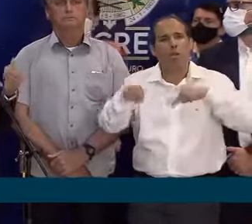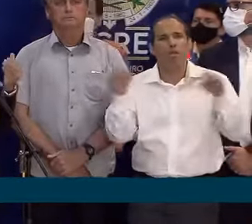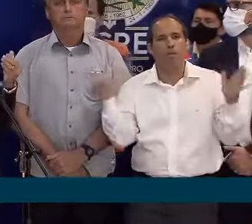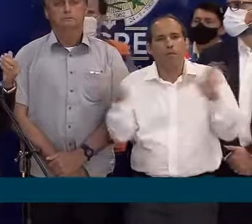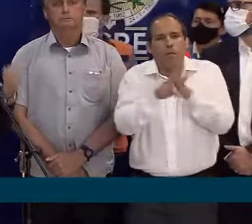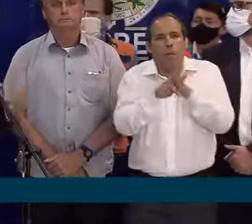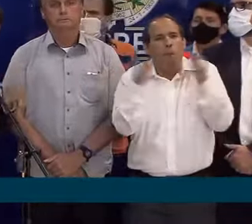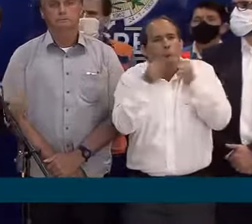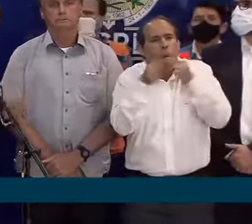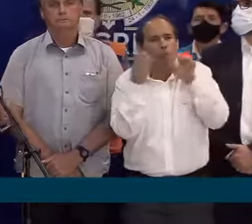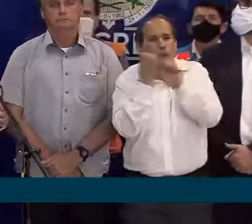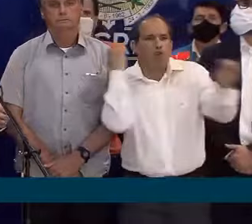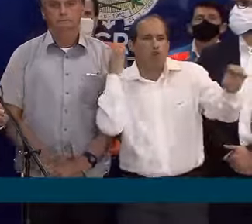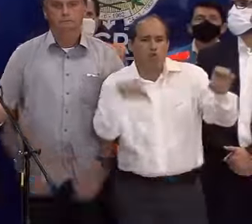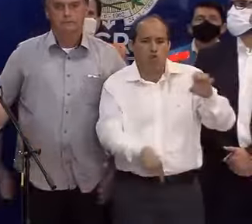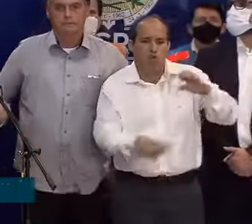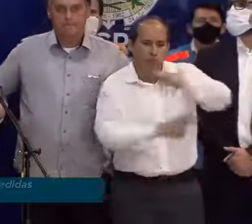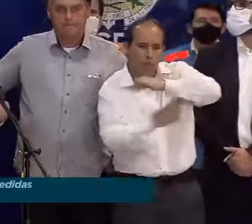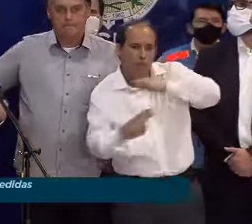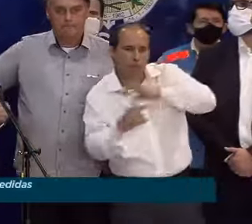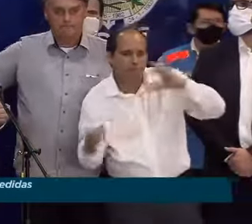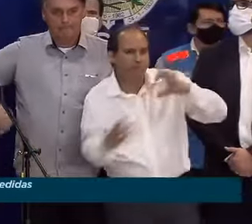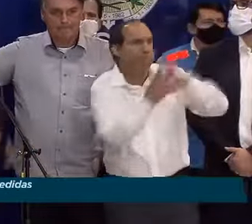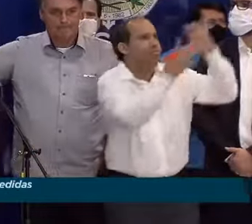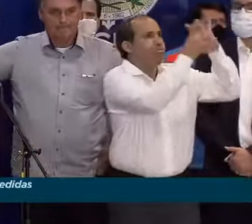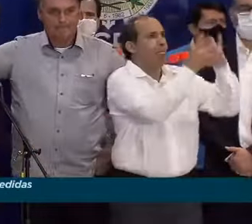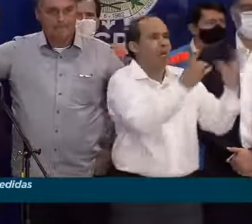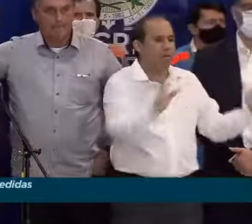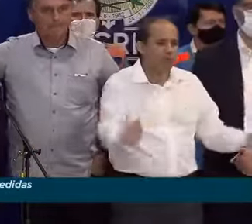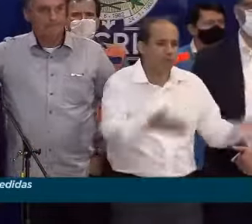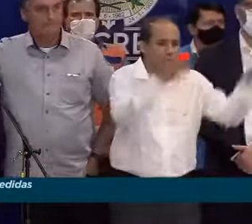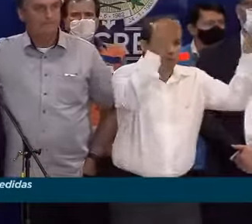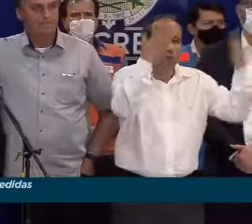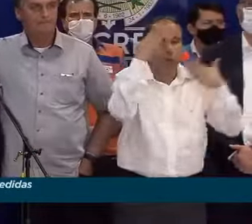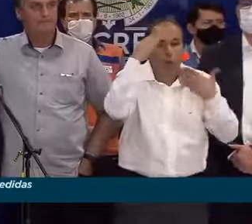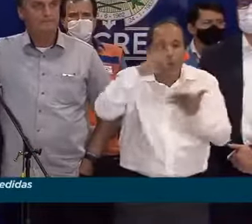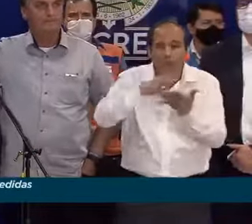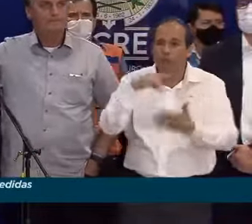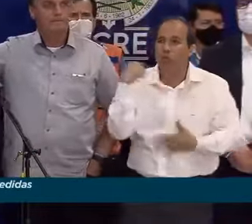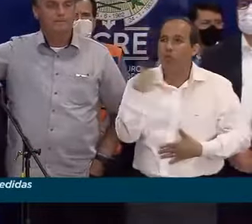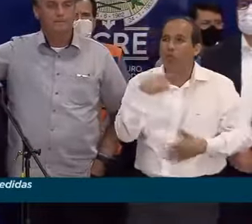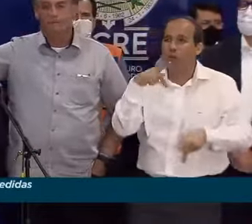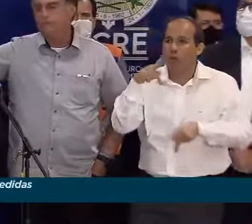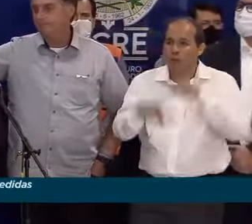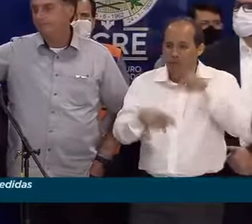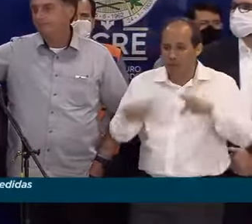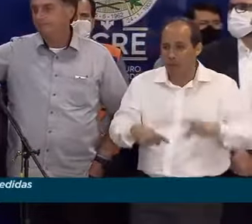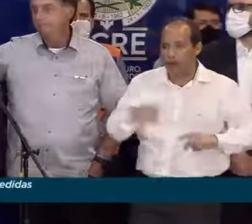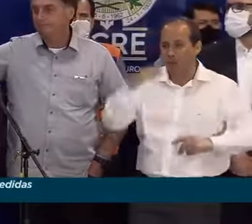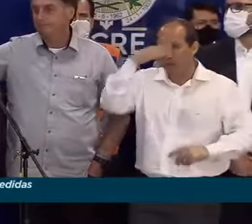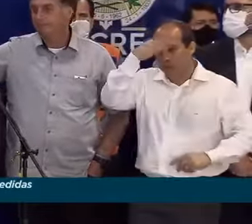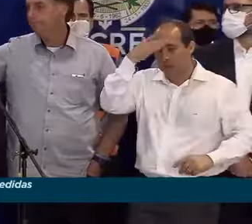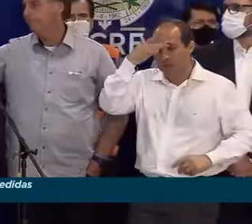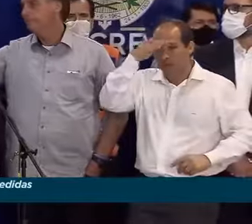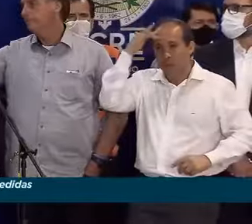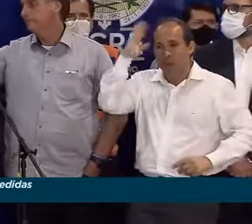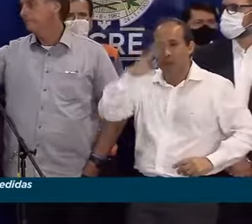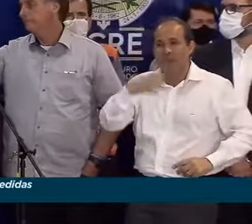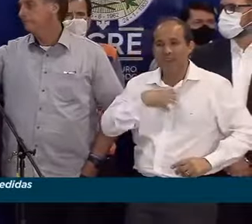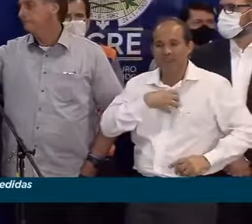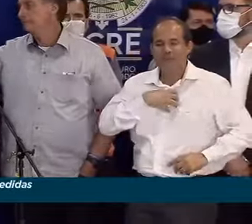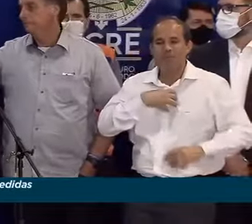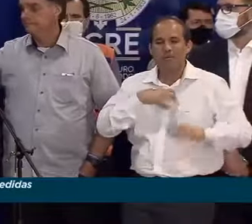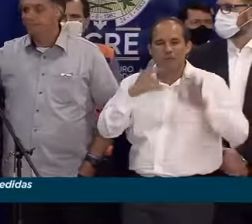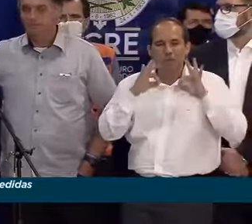Então, muito obrigado de coração mesmo a nós brasileiros que sentimos na pele o que é um